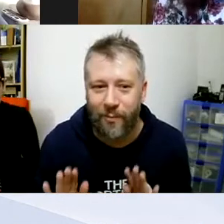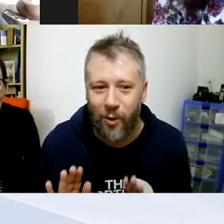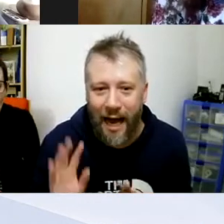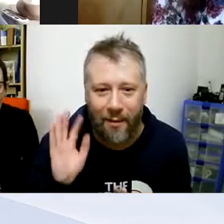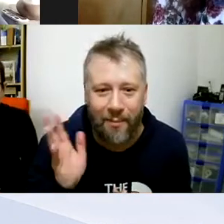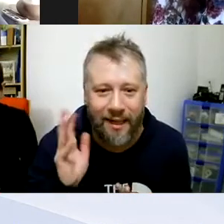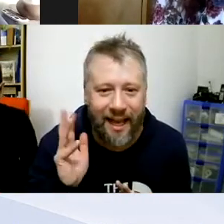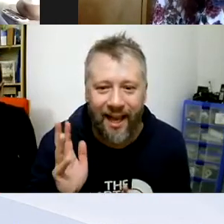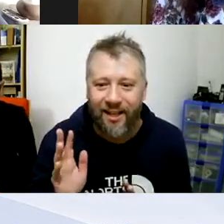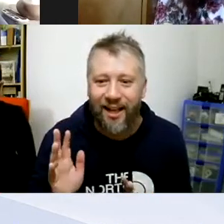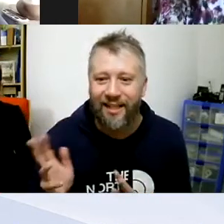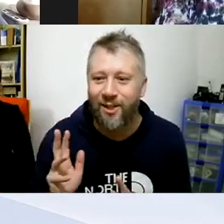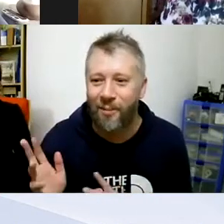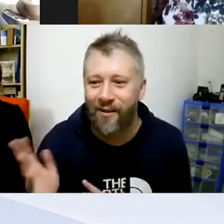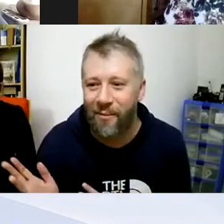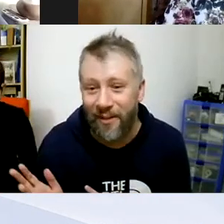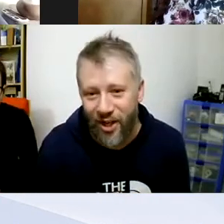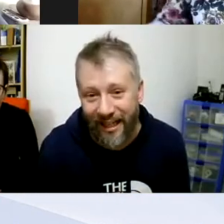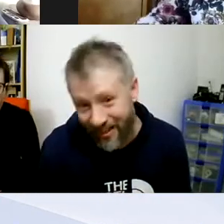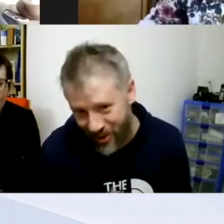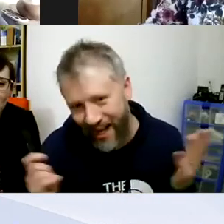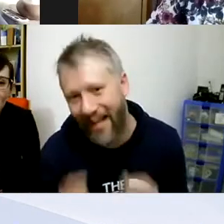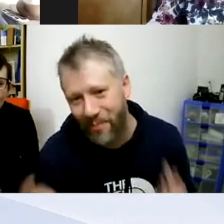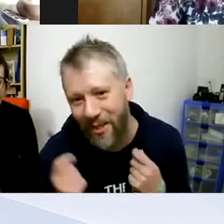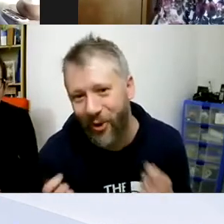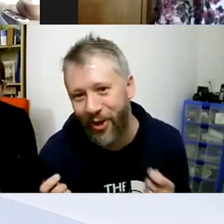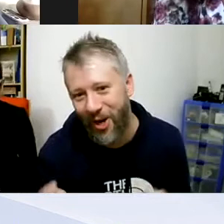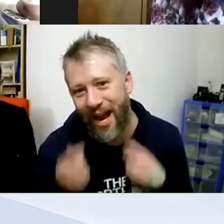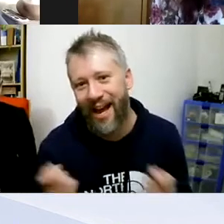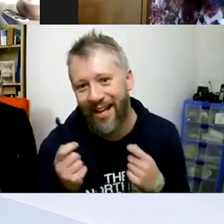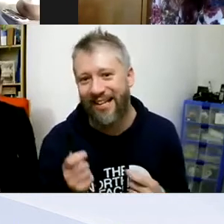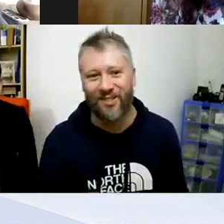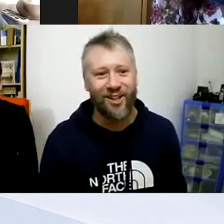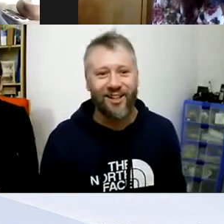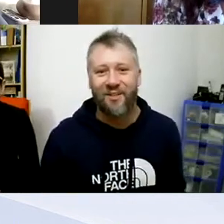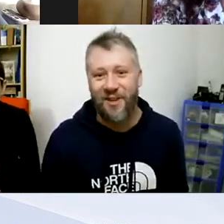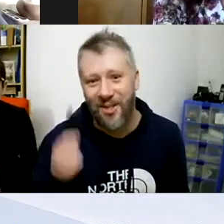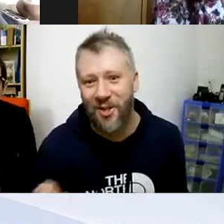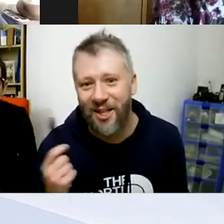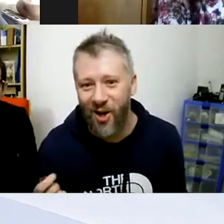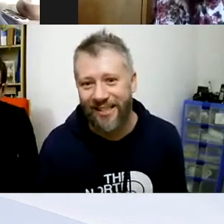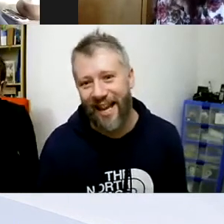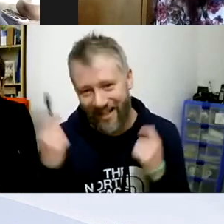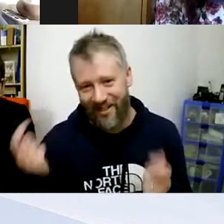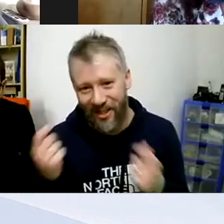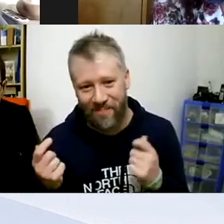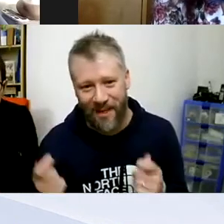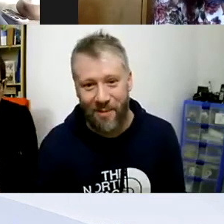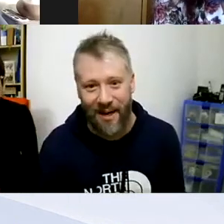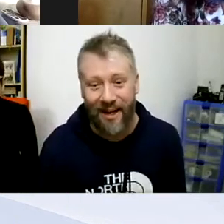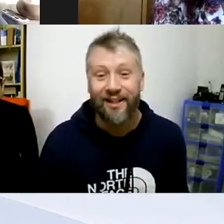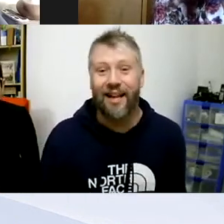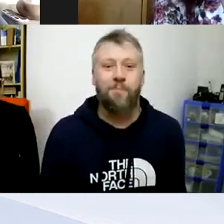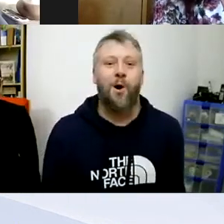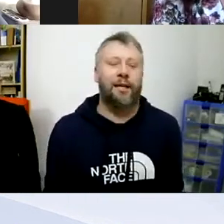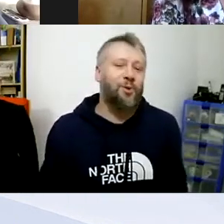fare il cucano perché disturbavamo i vicini, cioè hai capito, cioè adesso viaggio di nozze con un paio di